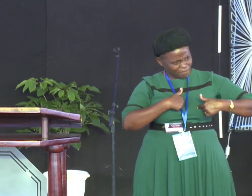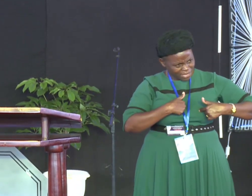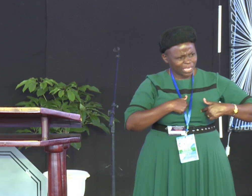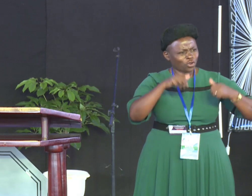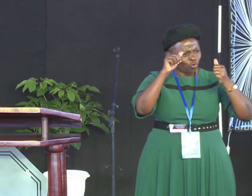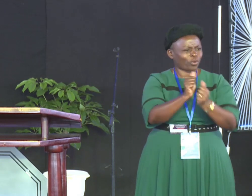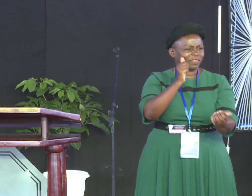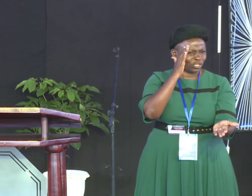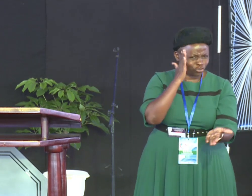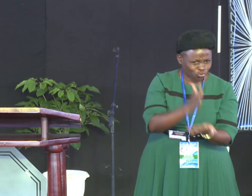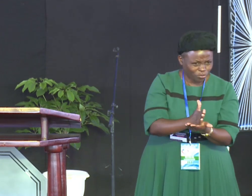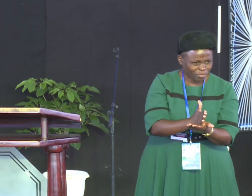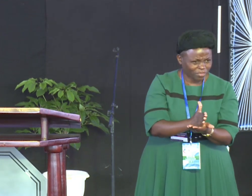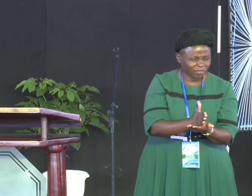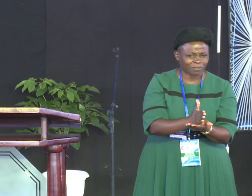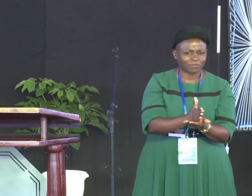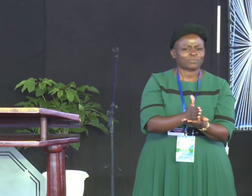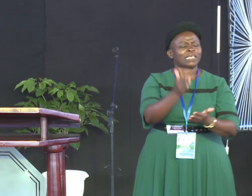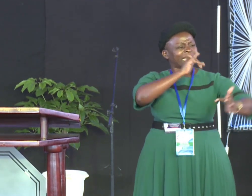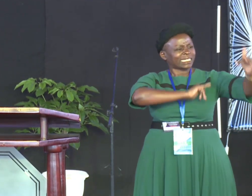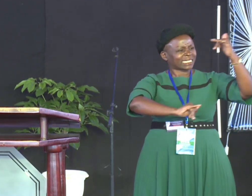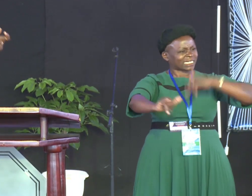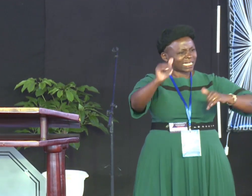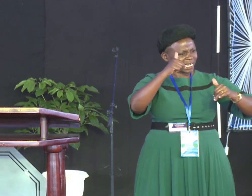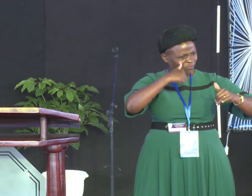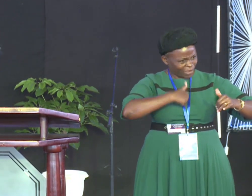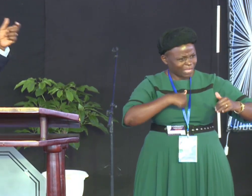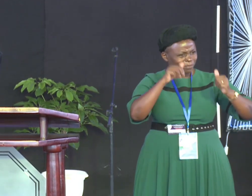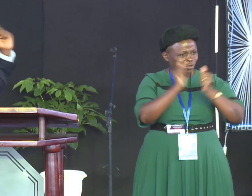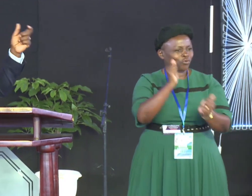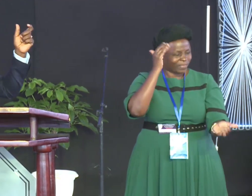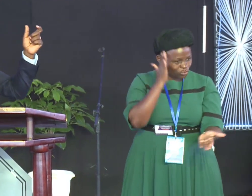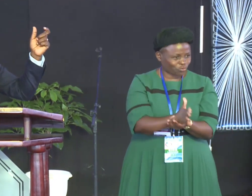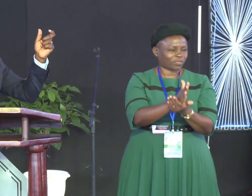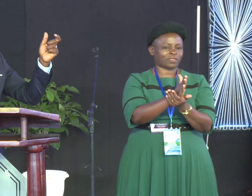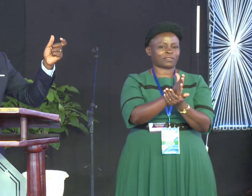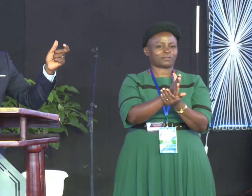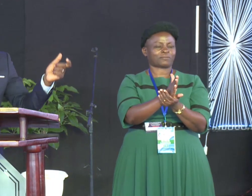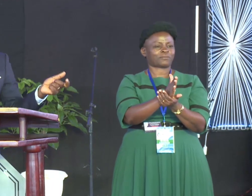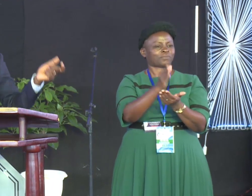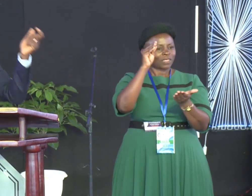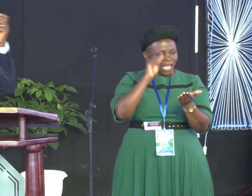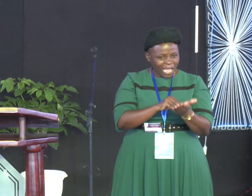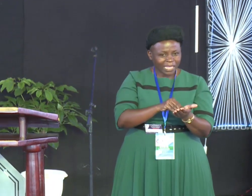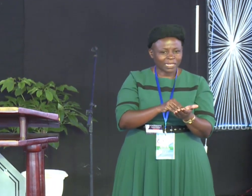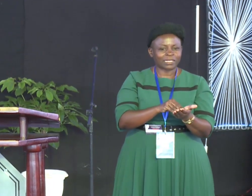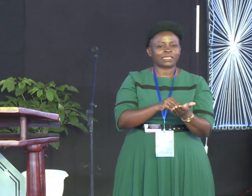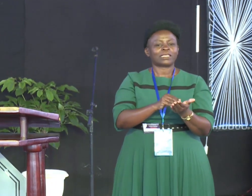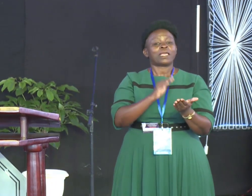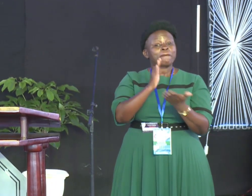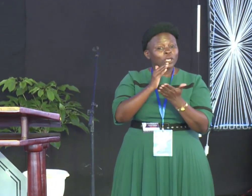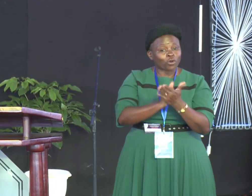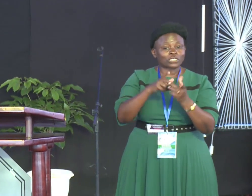na mazima. Baibu yu jobo kwata, ntukuza na mazima. Sanctify aha, me with your kubange spirit. Chigambo